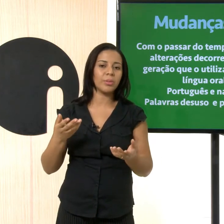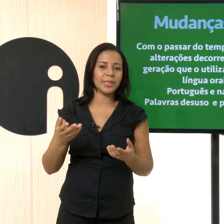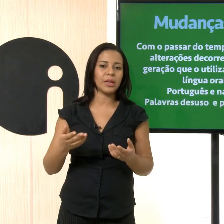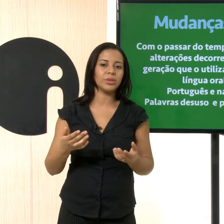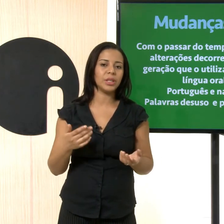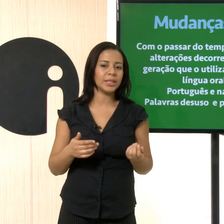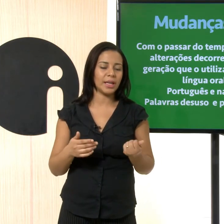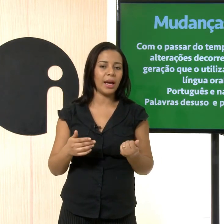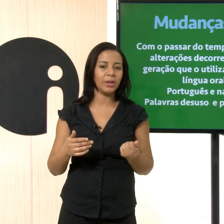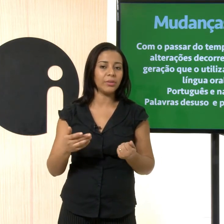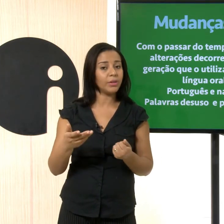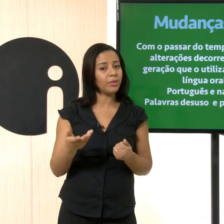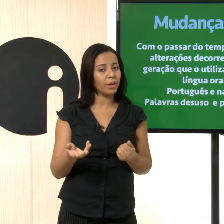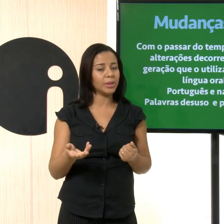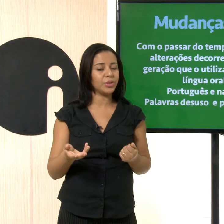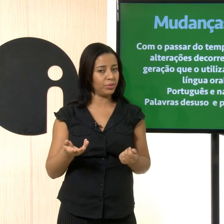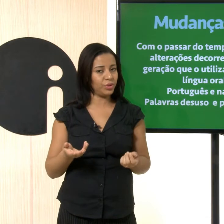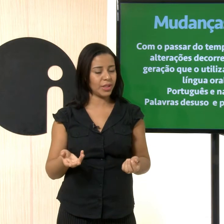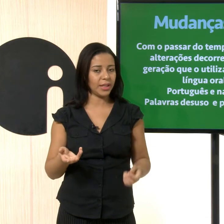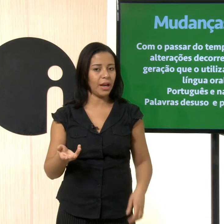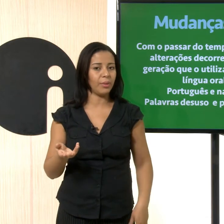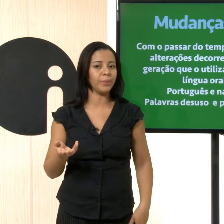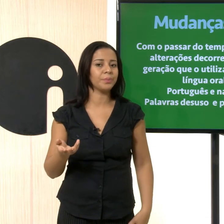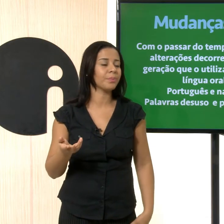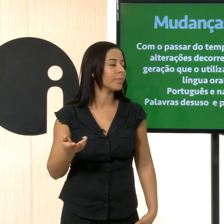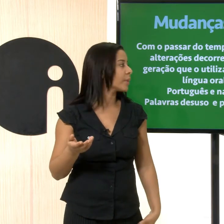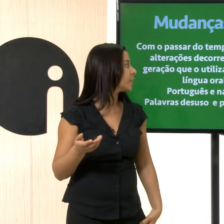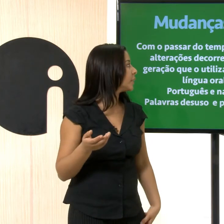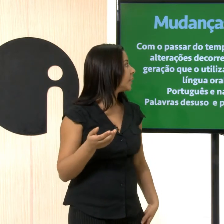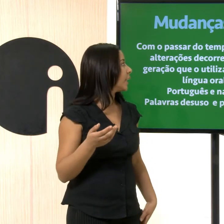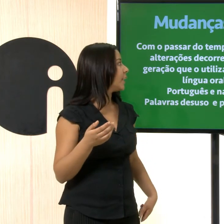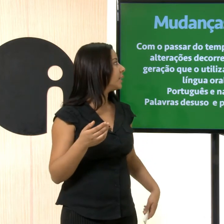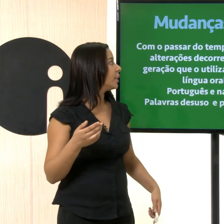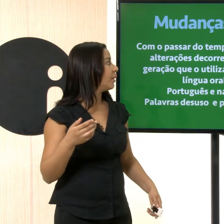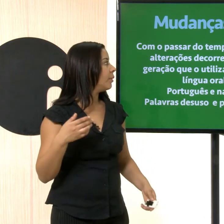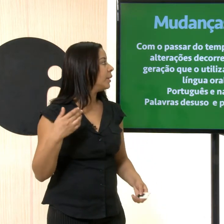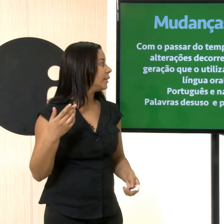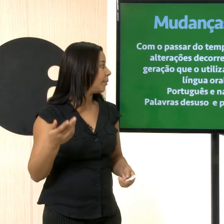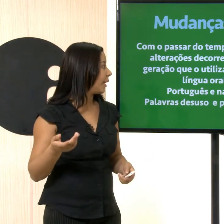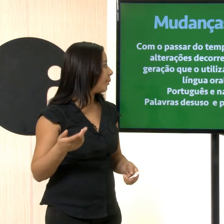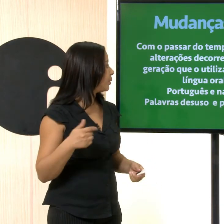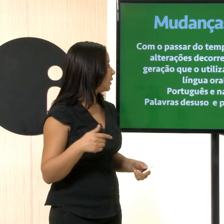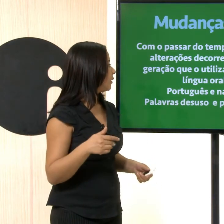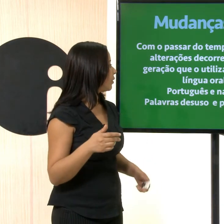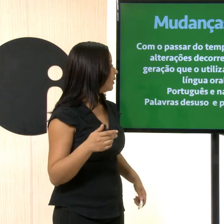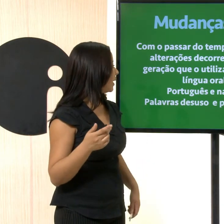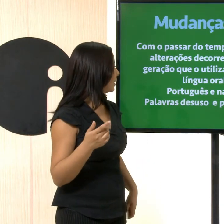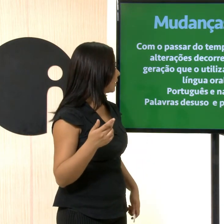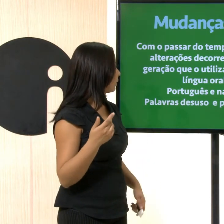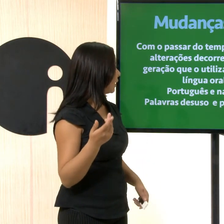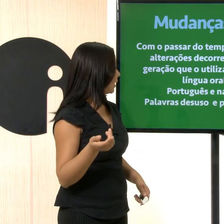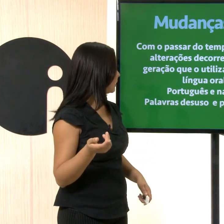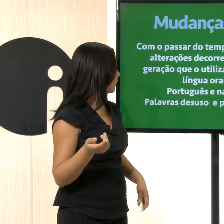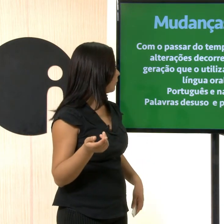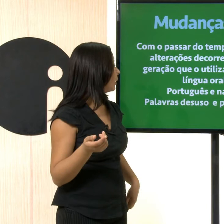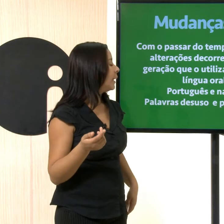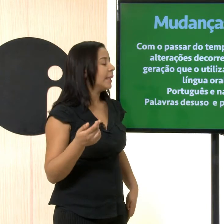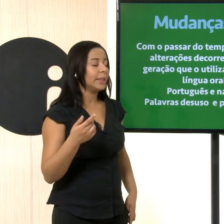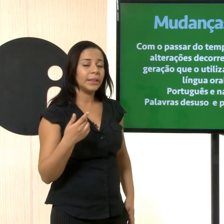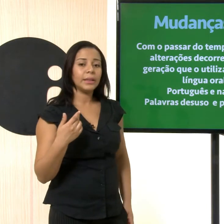começar a utilizar a nova forma de sinal. Okay? Então, também é possível ter essa alteração. E